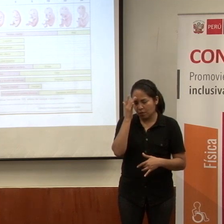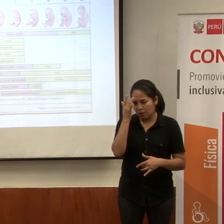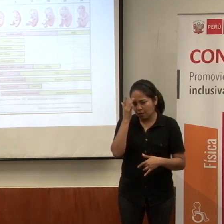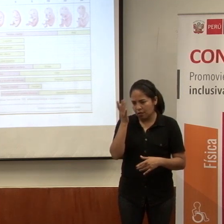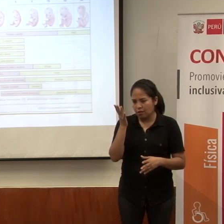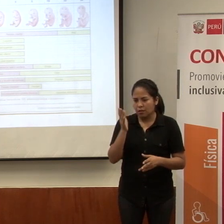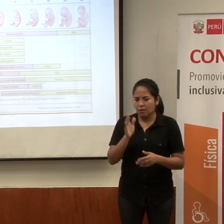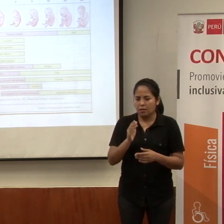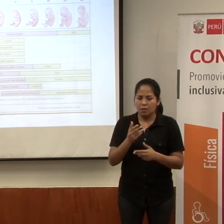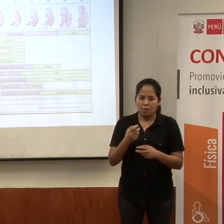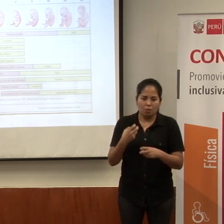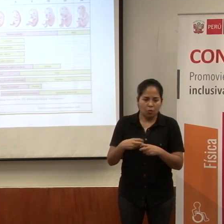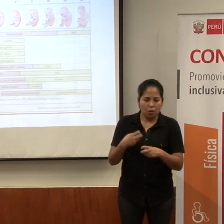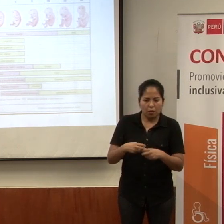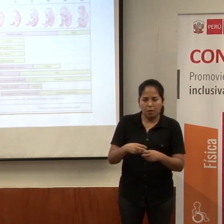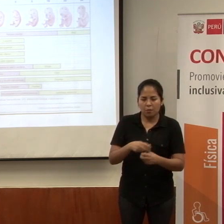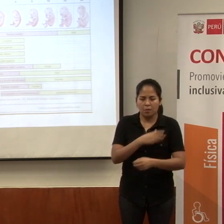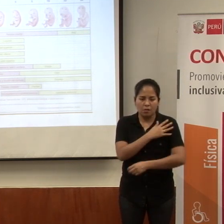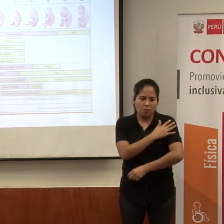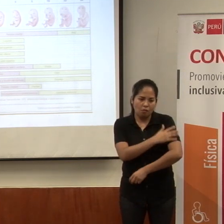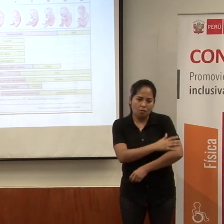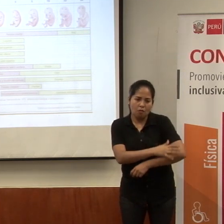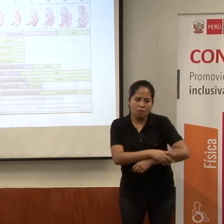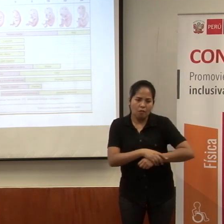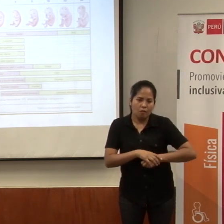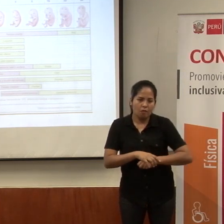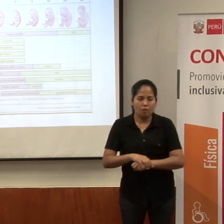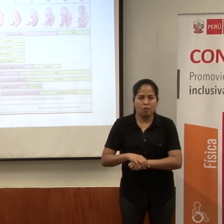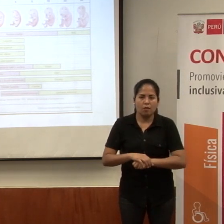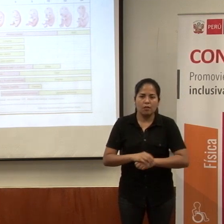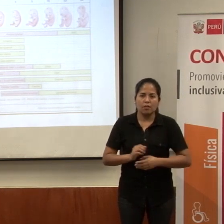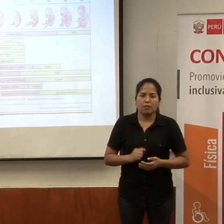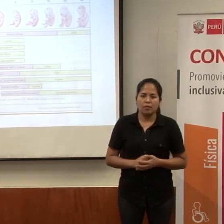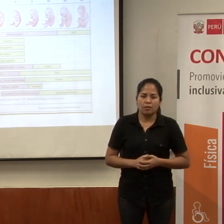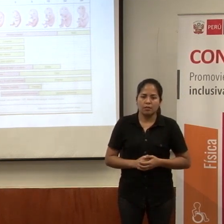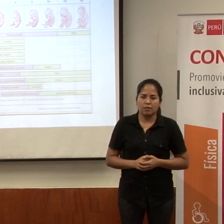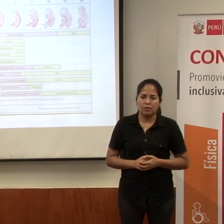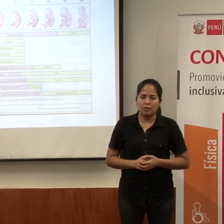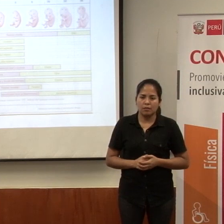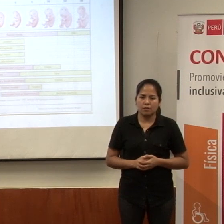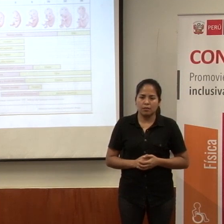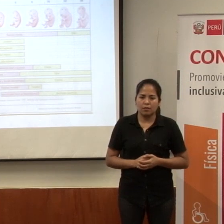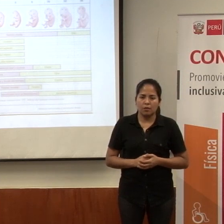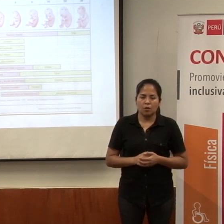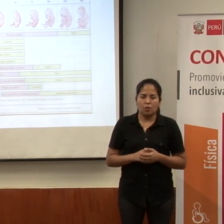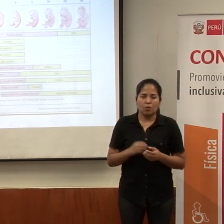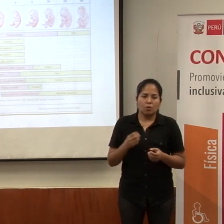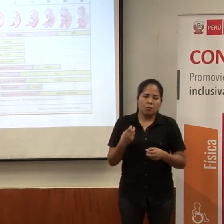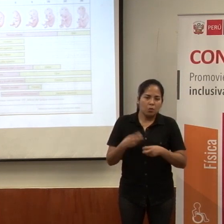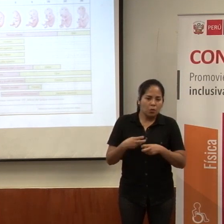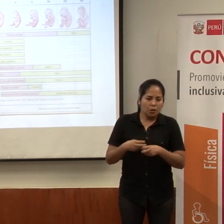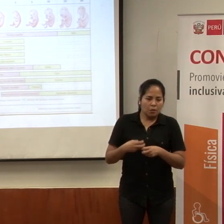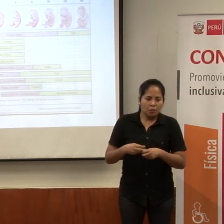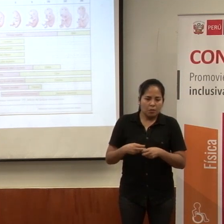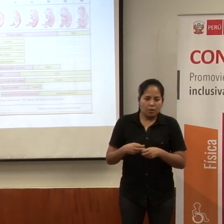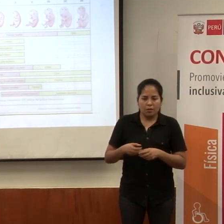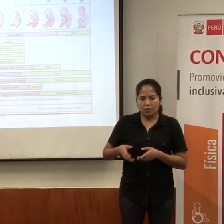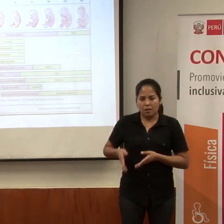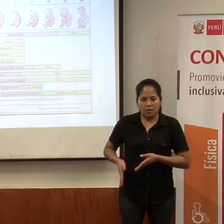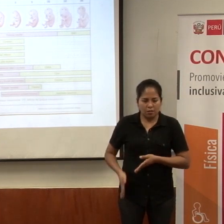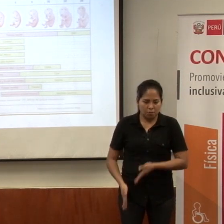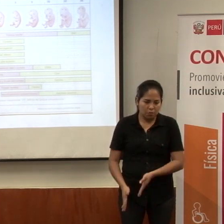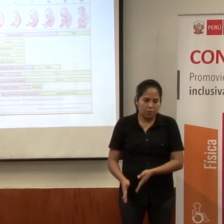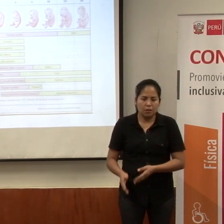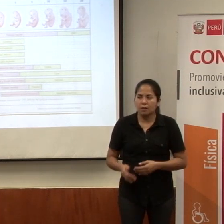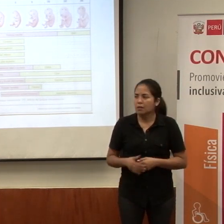que provocan problemas de los brazos, de la extremidad inferior. En esta etapa,